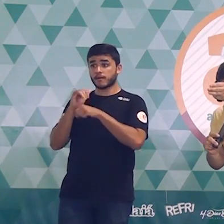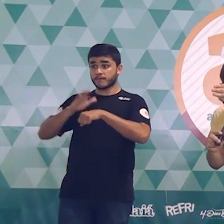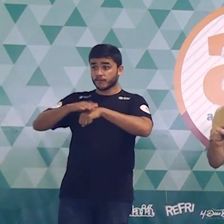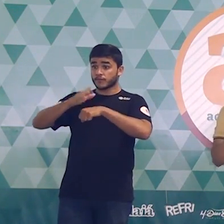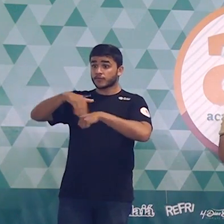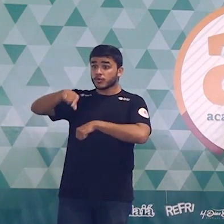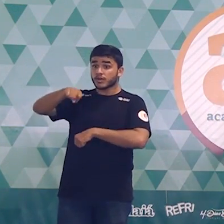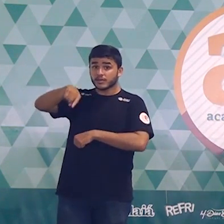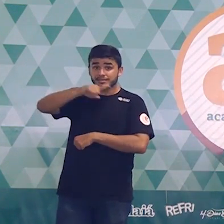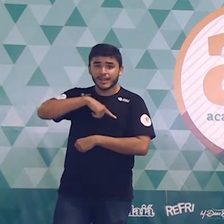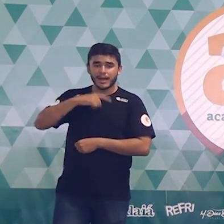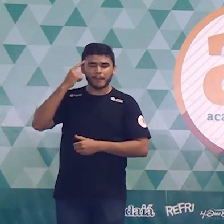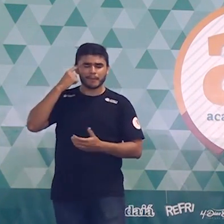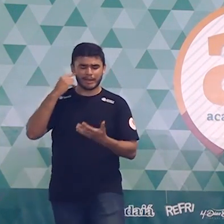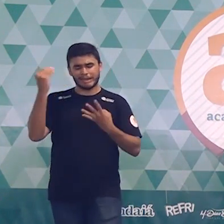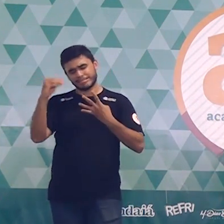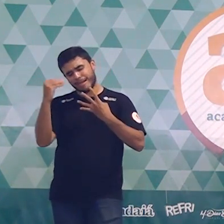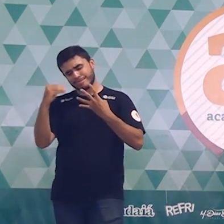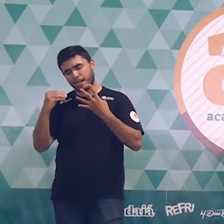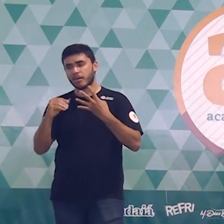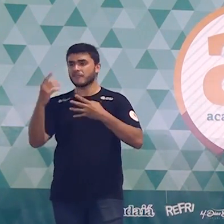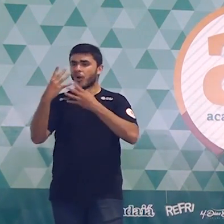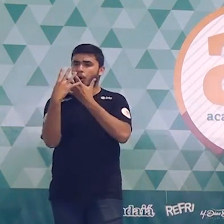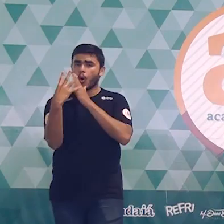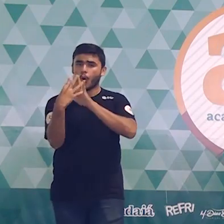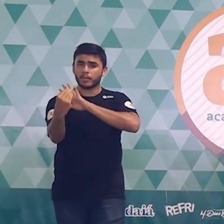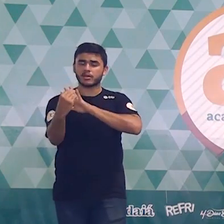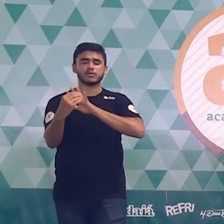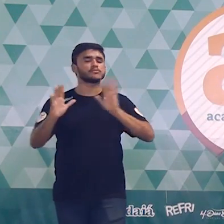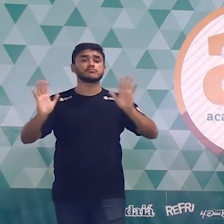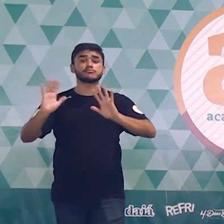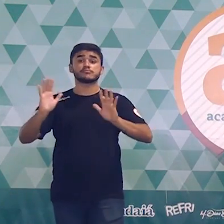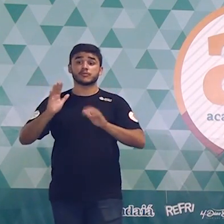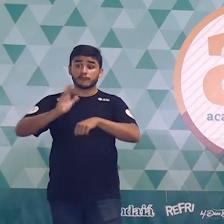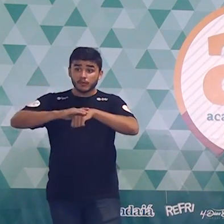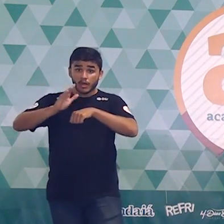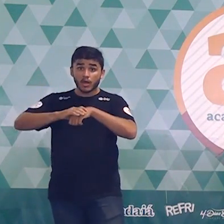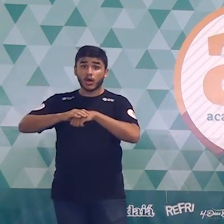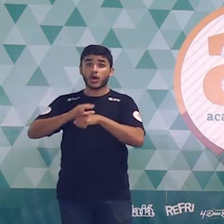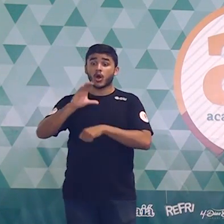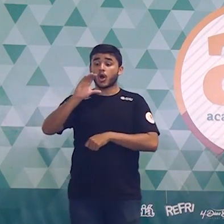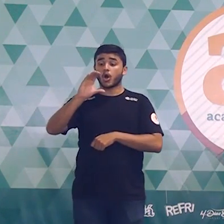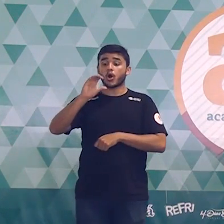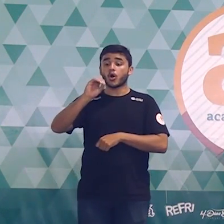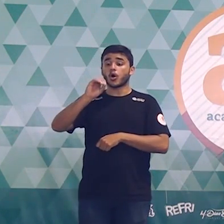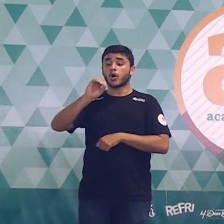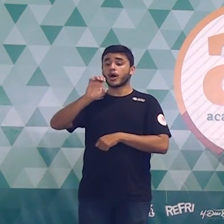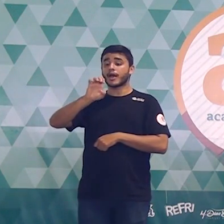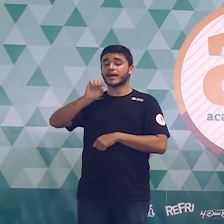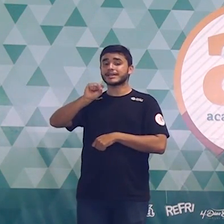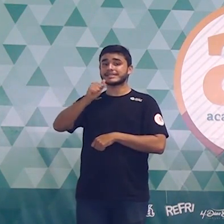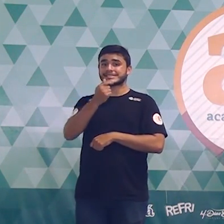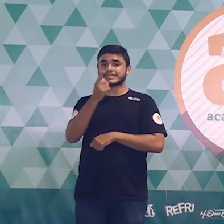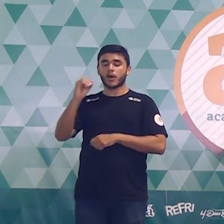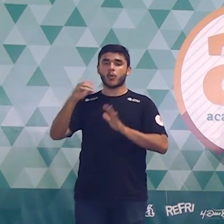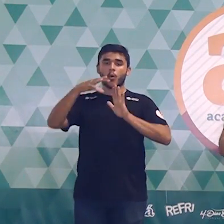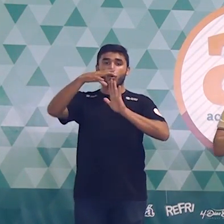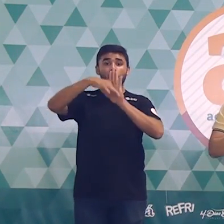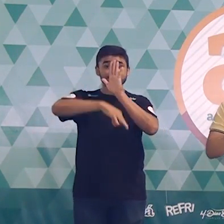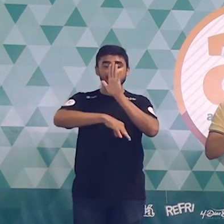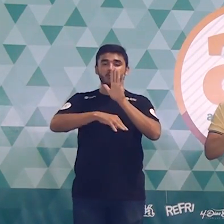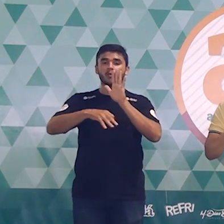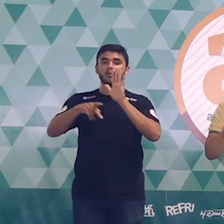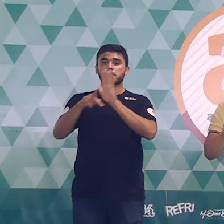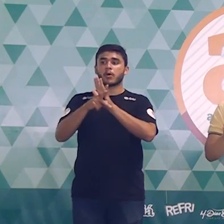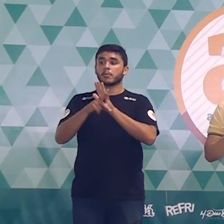tem um livro na sua mão, que tem um capítulo de coesão textual. Dê uma olhadinha, são 3, 4 páginas de conectivos,